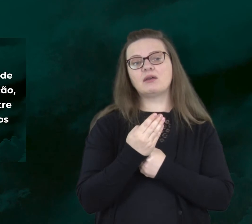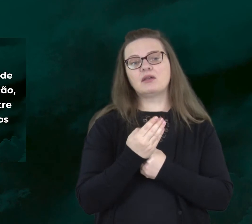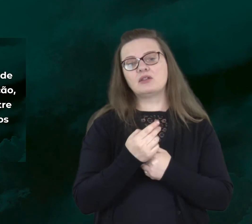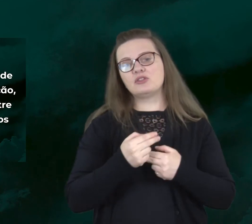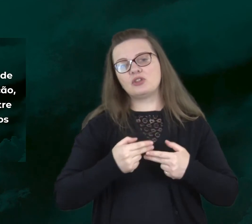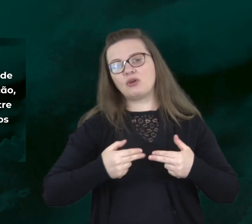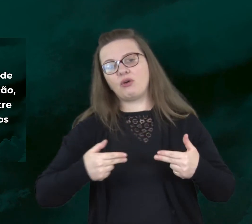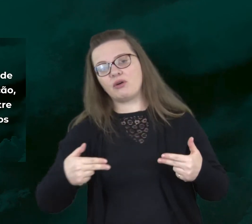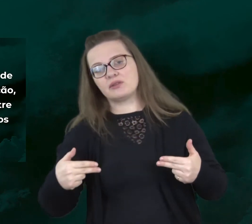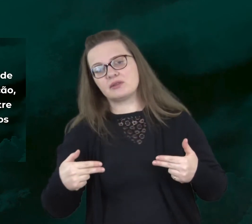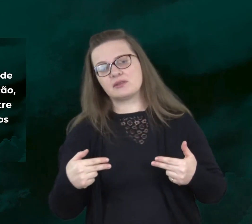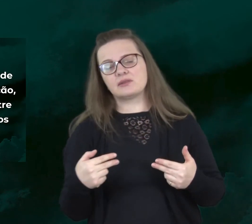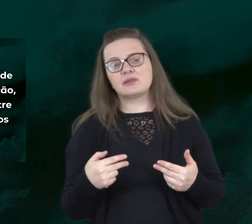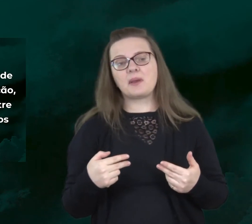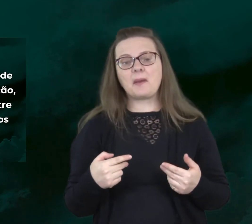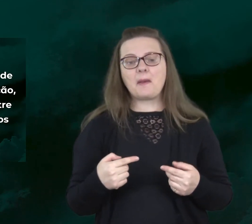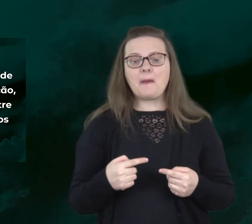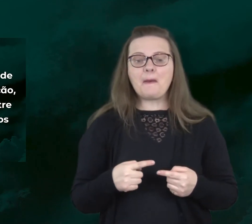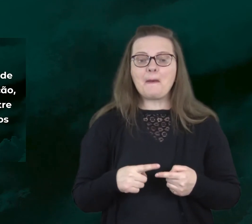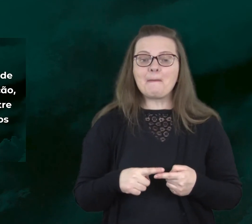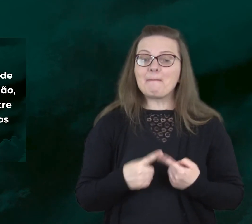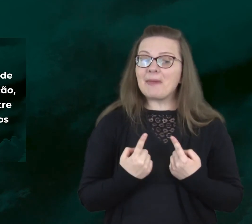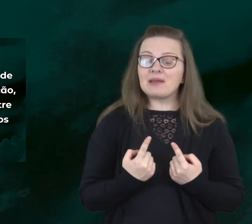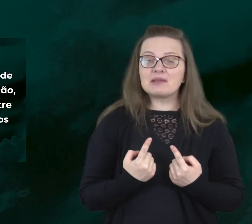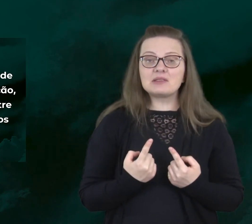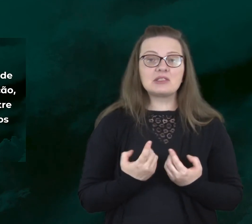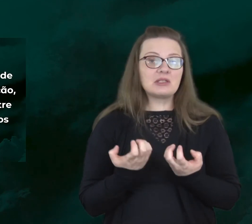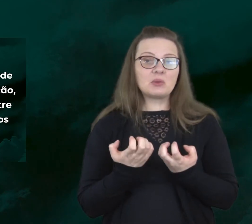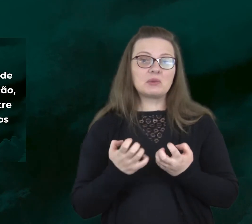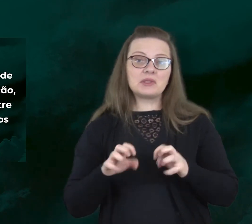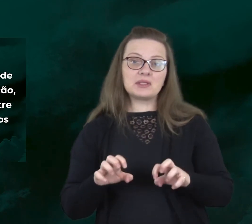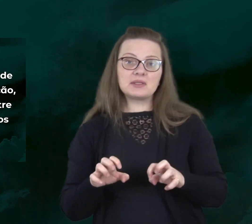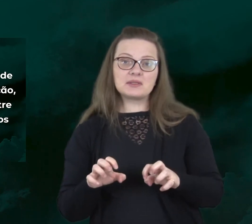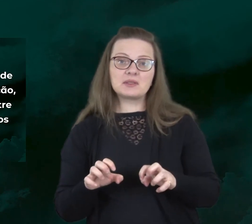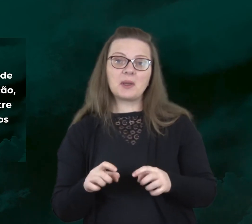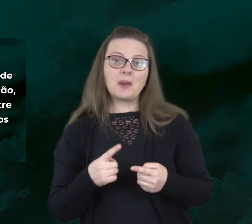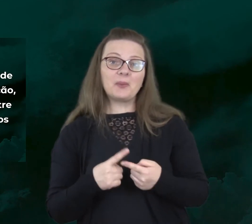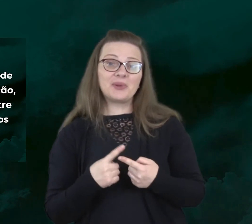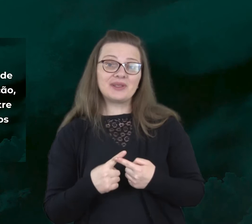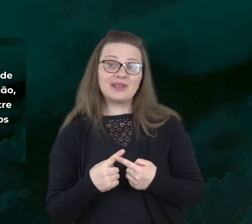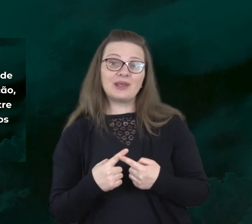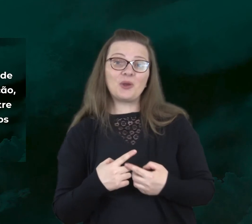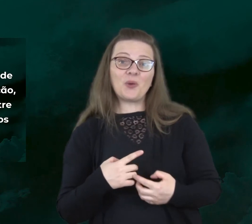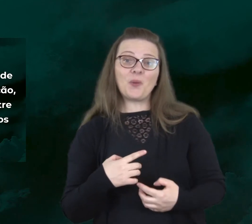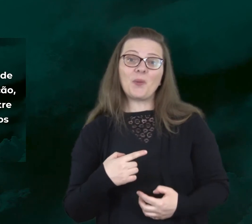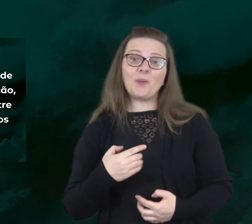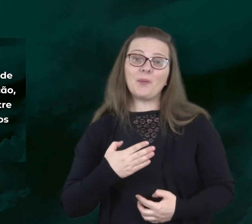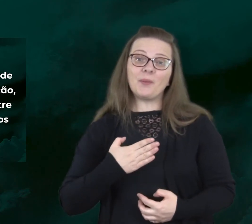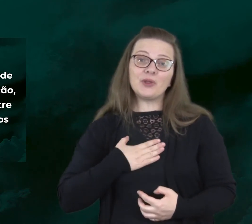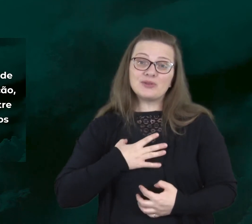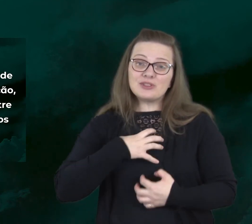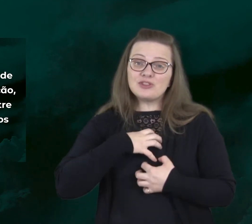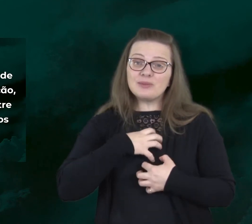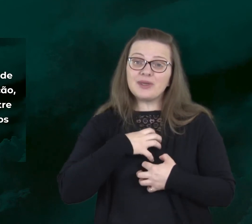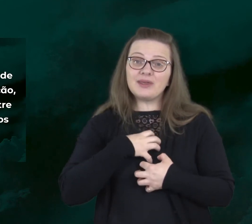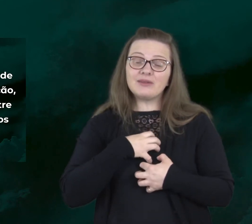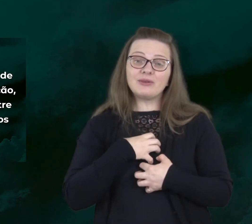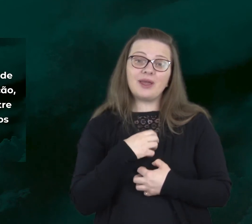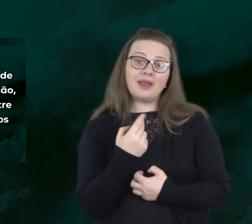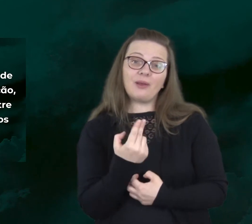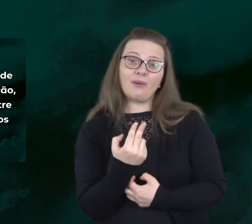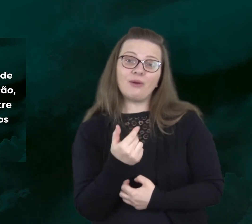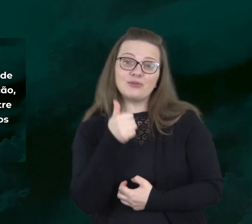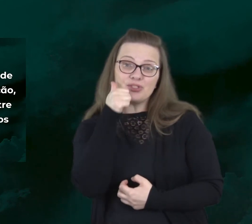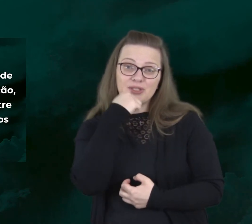que acaricia os próprios filhos, ou como mãe que cuida com carinho